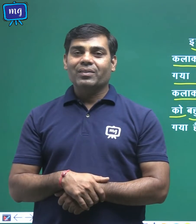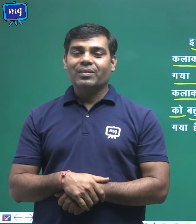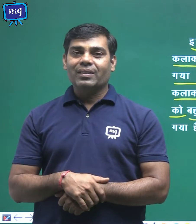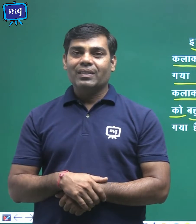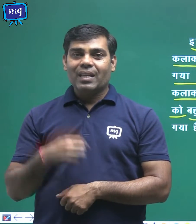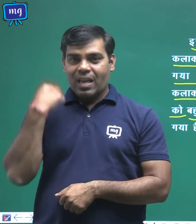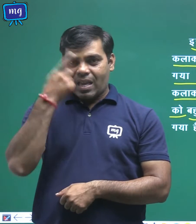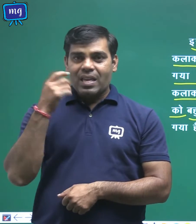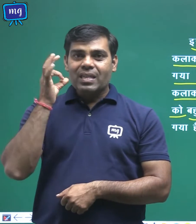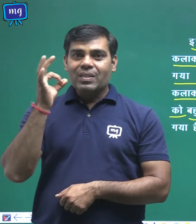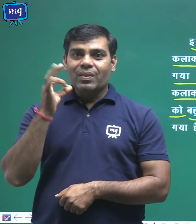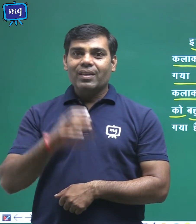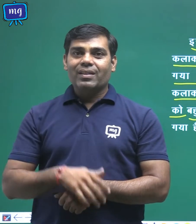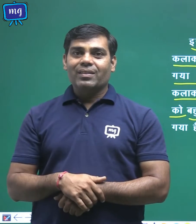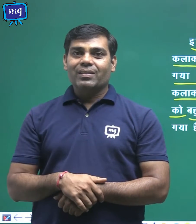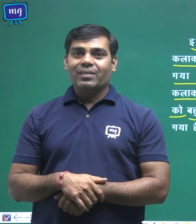सुंदर